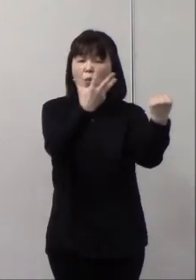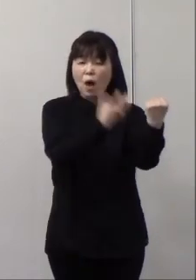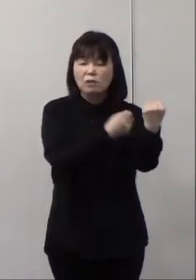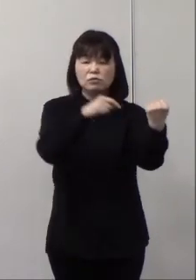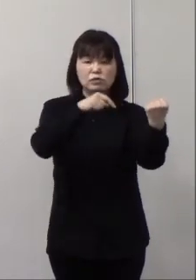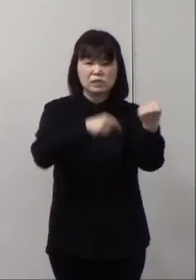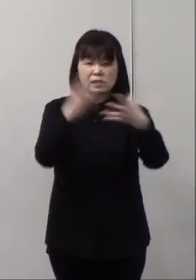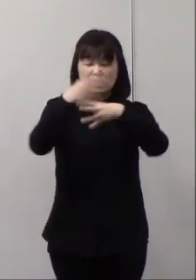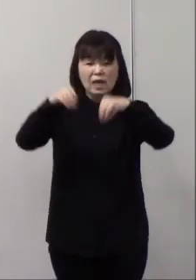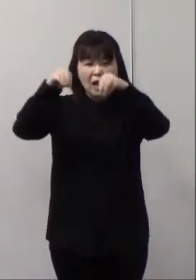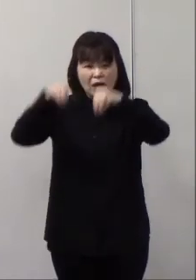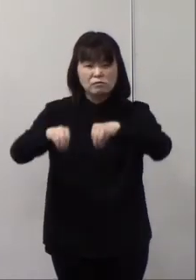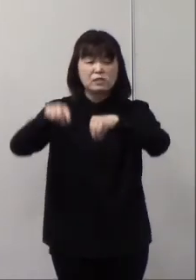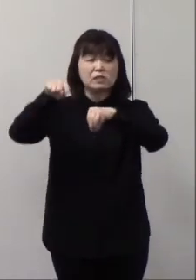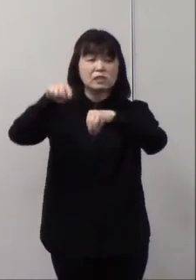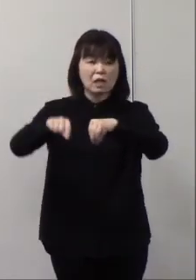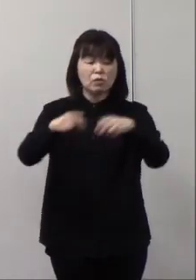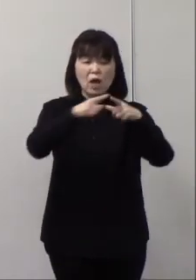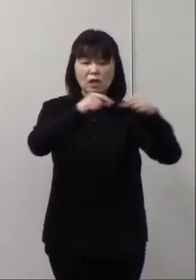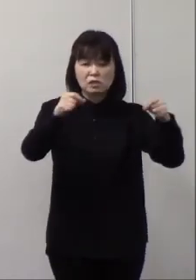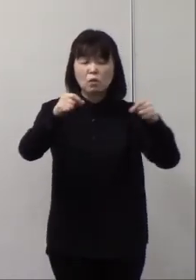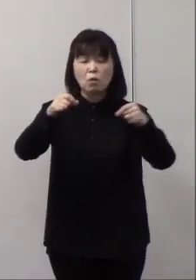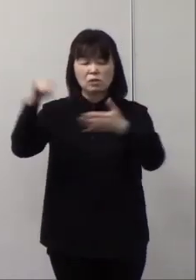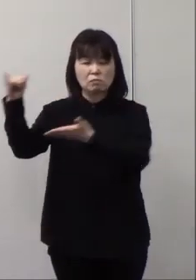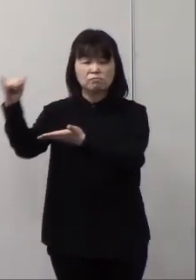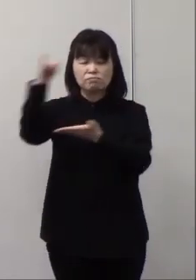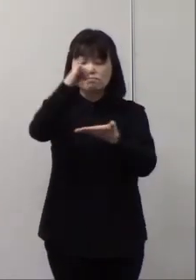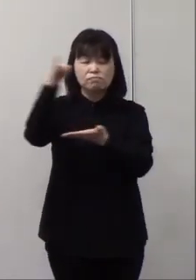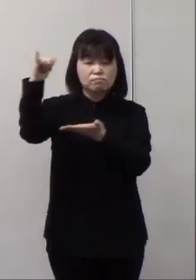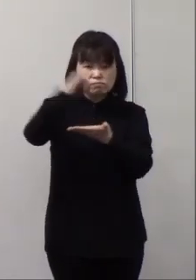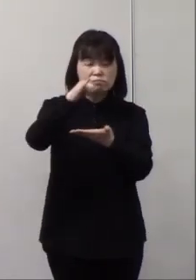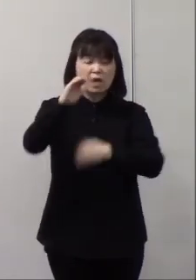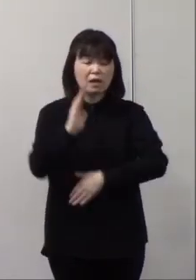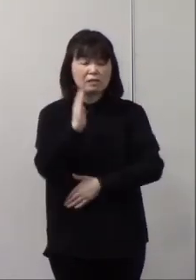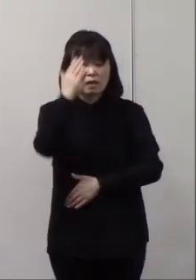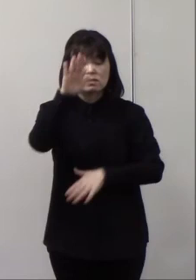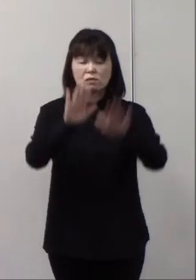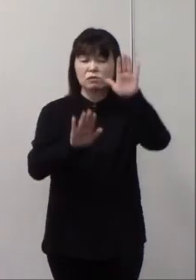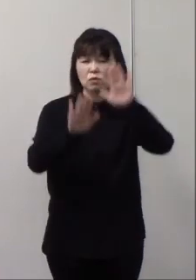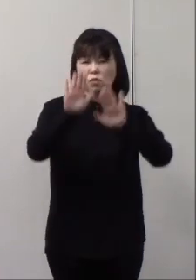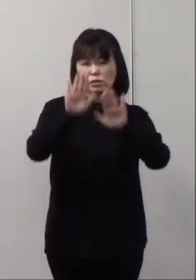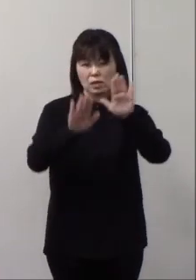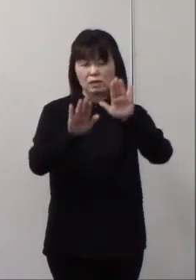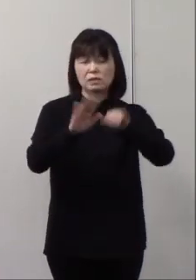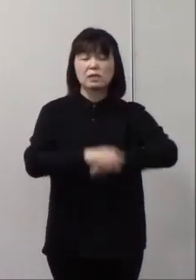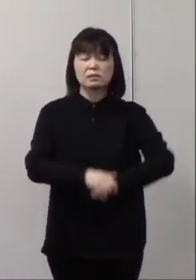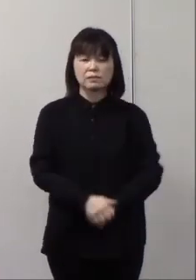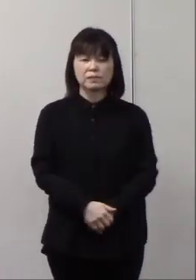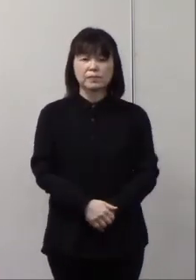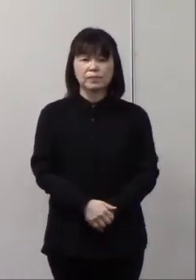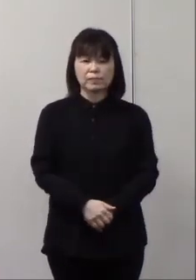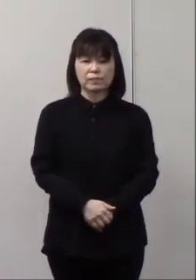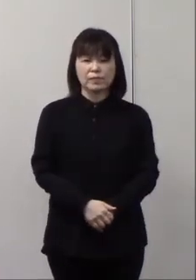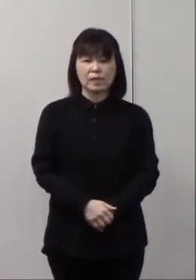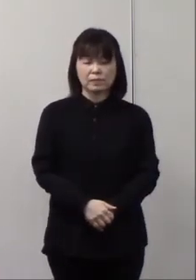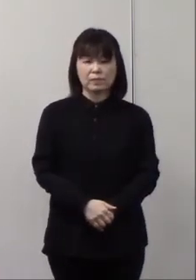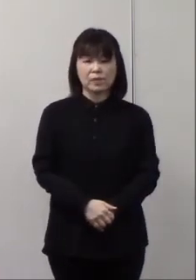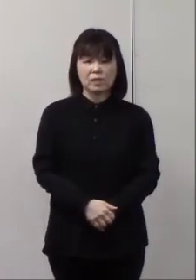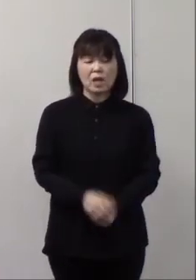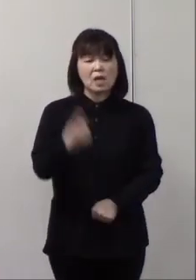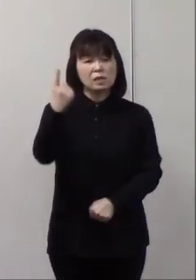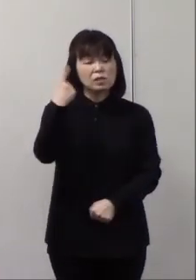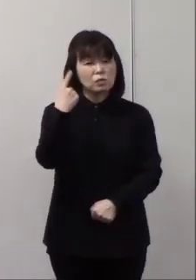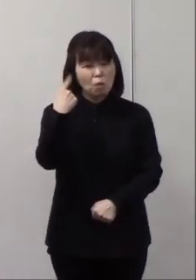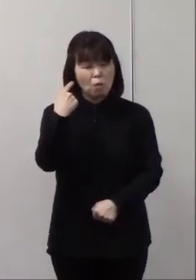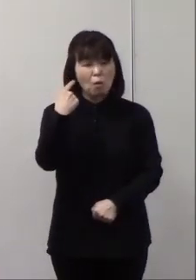順調に輸送されないということで、この昨日の含めて44万回